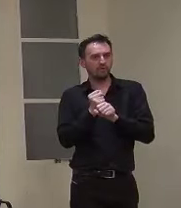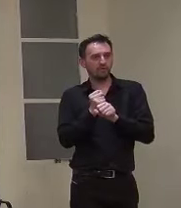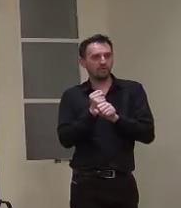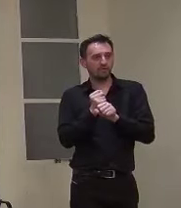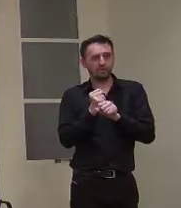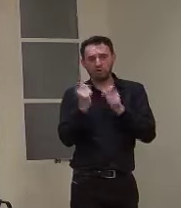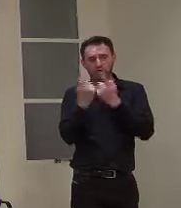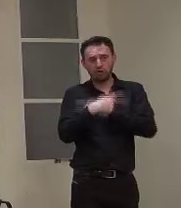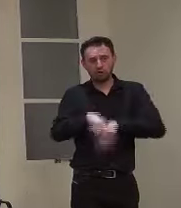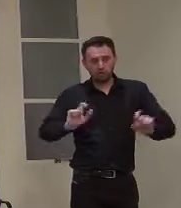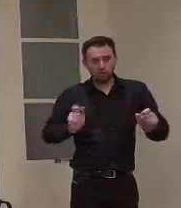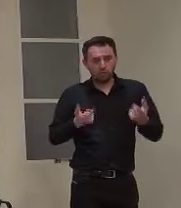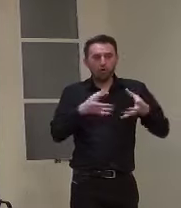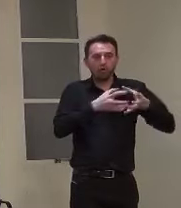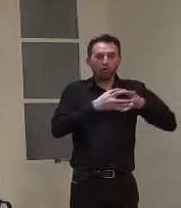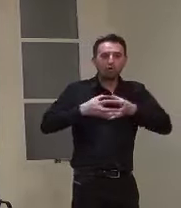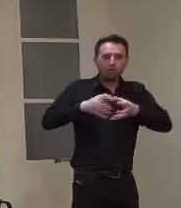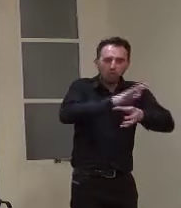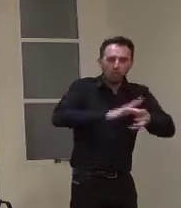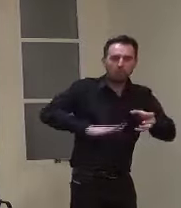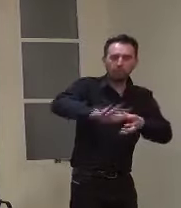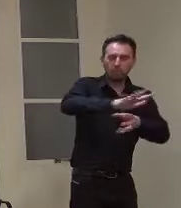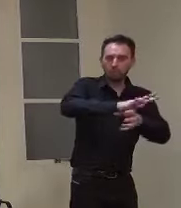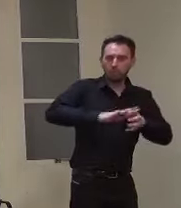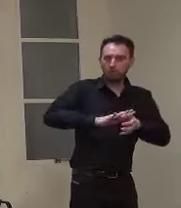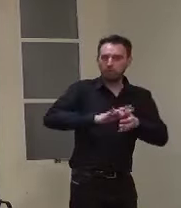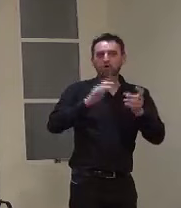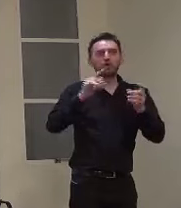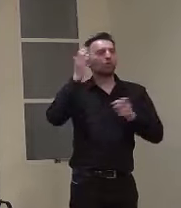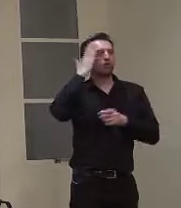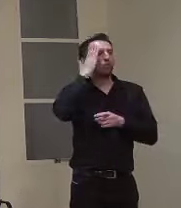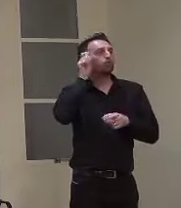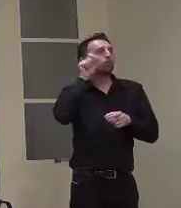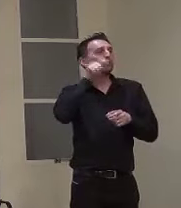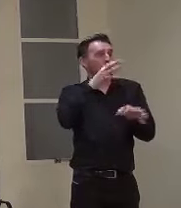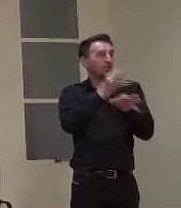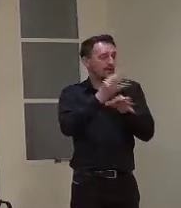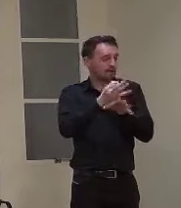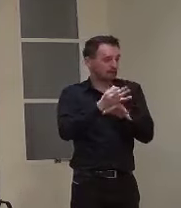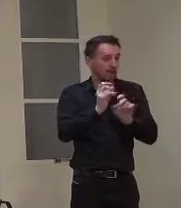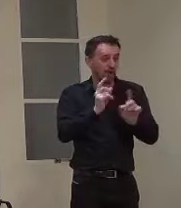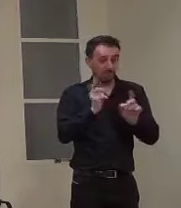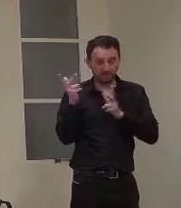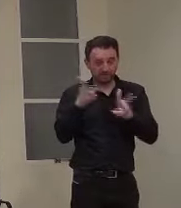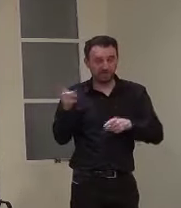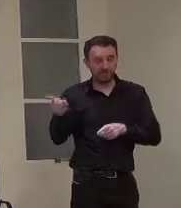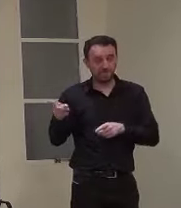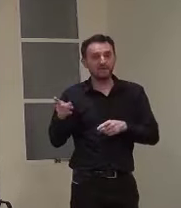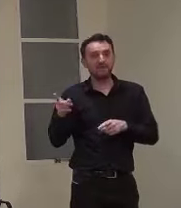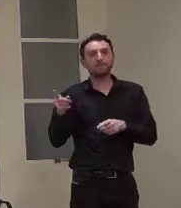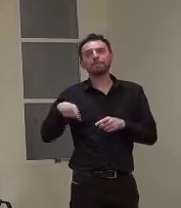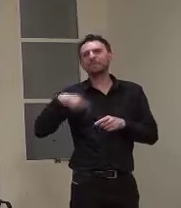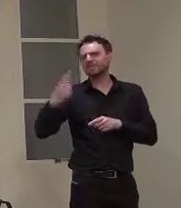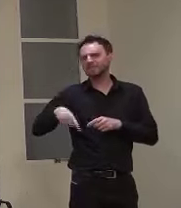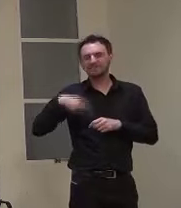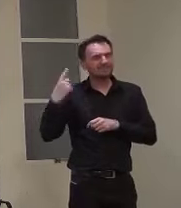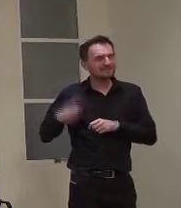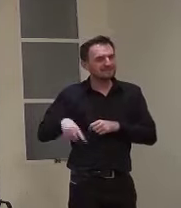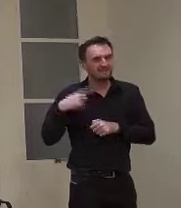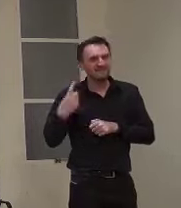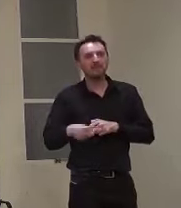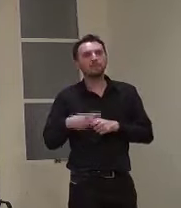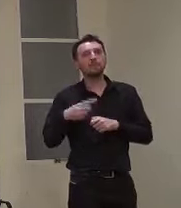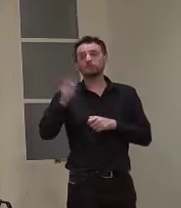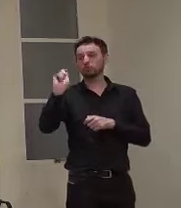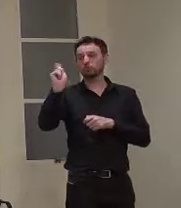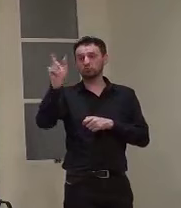común con el grupo d con la cultura escolar planteada es decir siempre es el